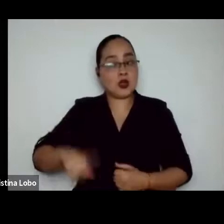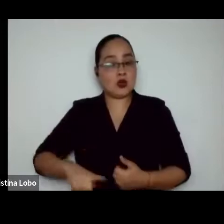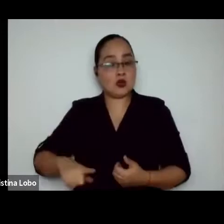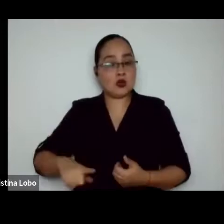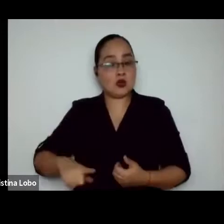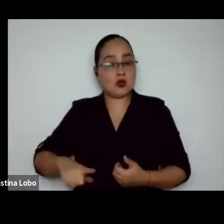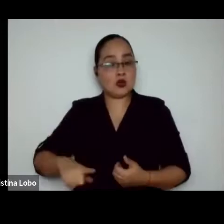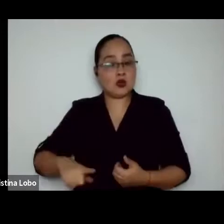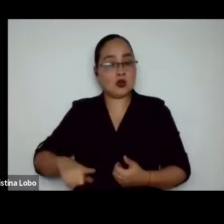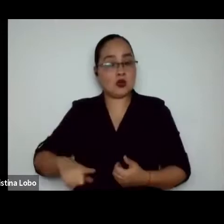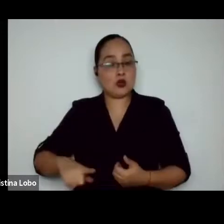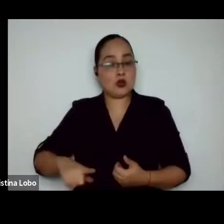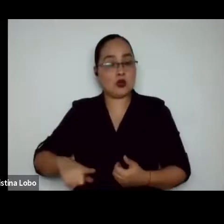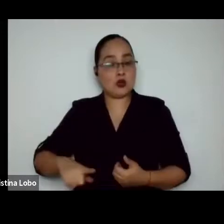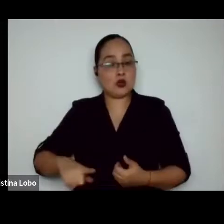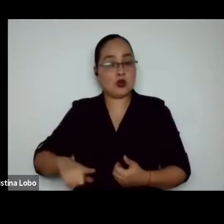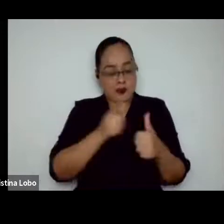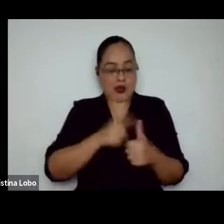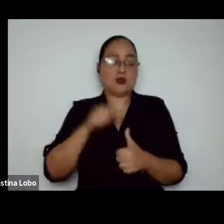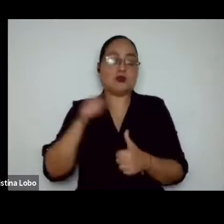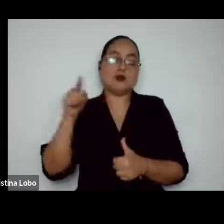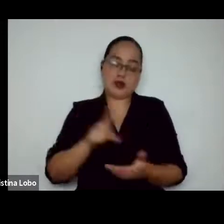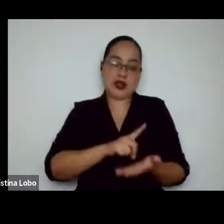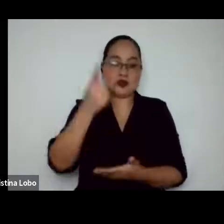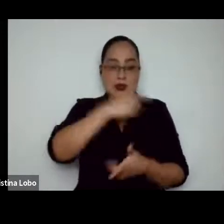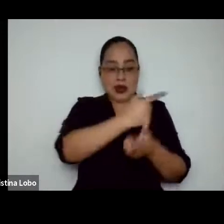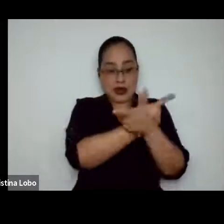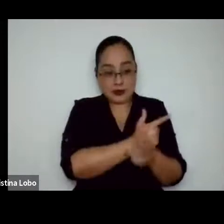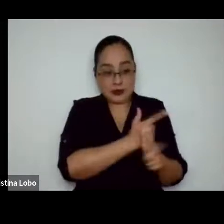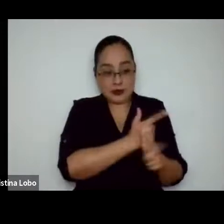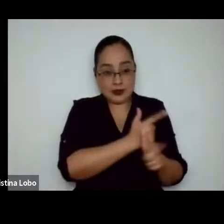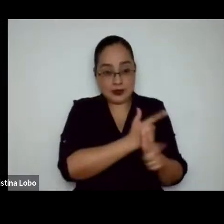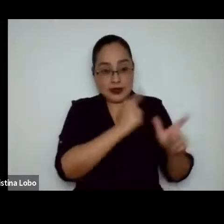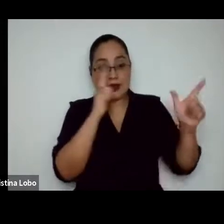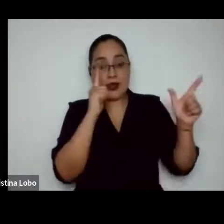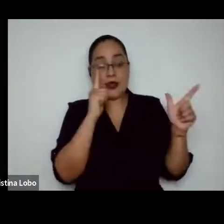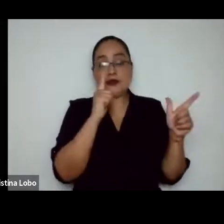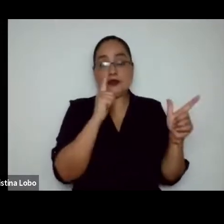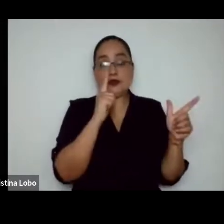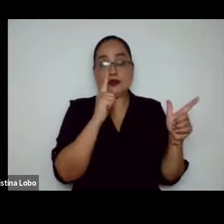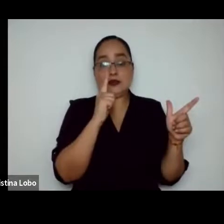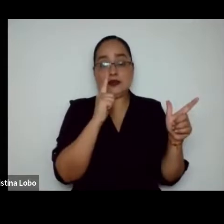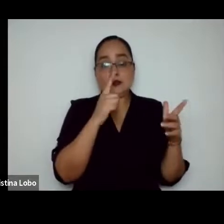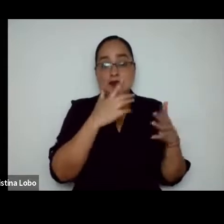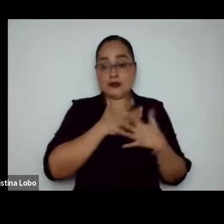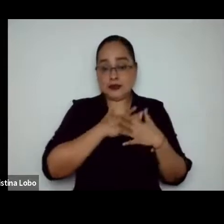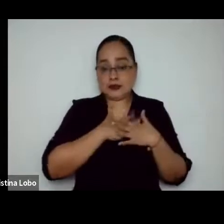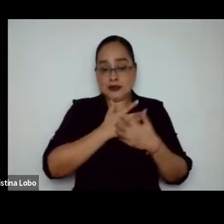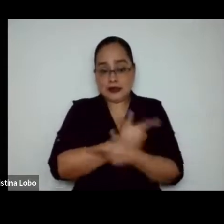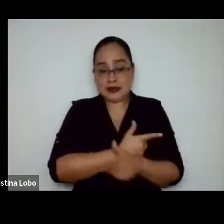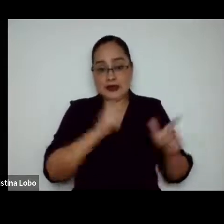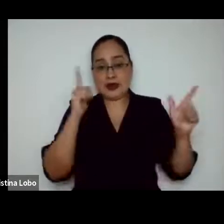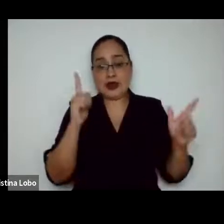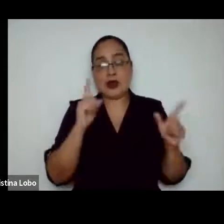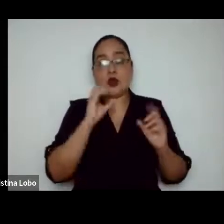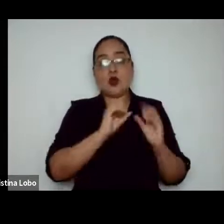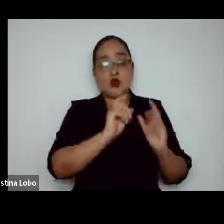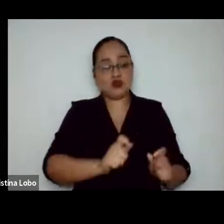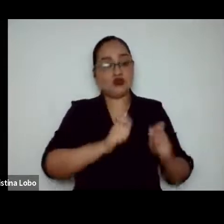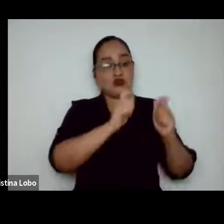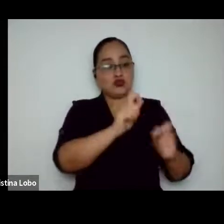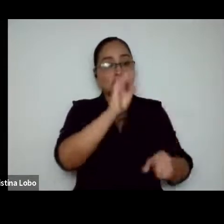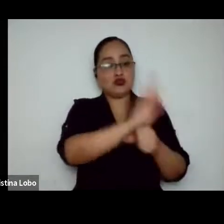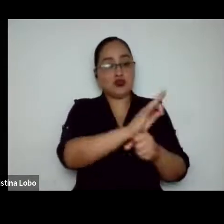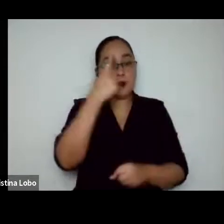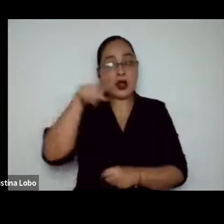Estado no interfiera en una, por un lado, los derechos de libertad, ¿no? las libertades son derechos o libertades para que el Estado